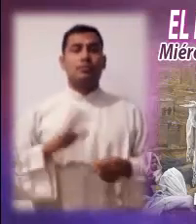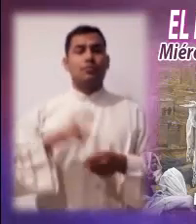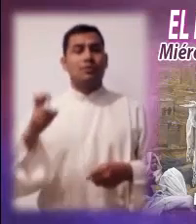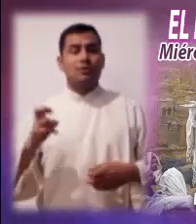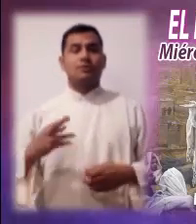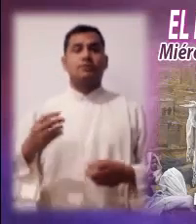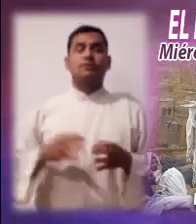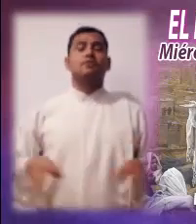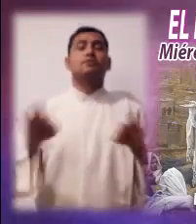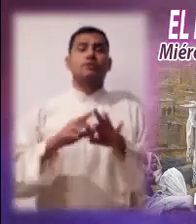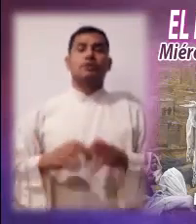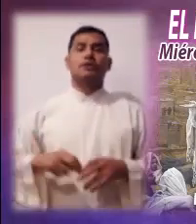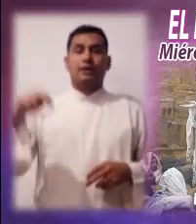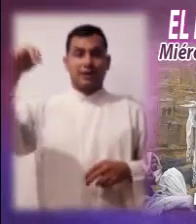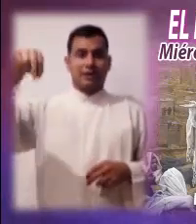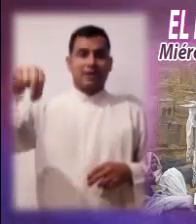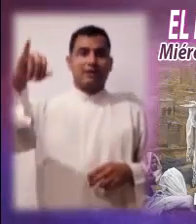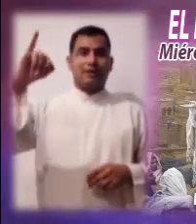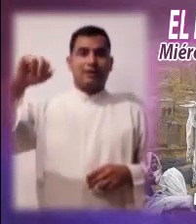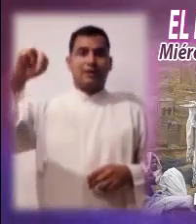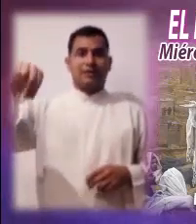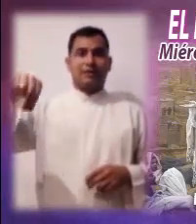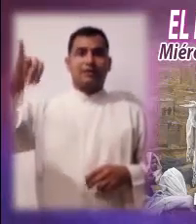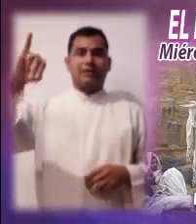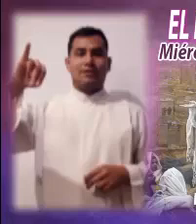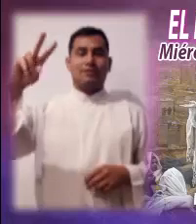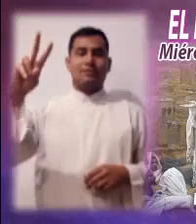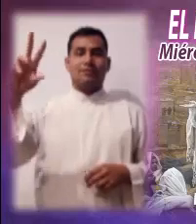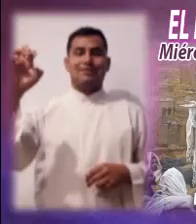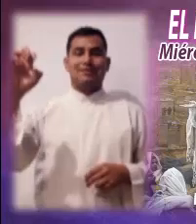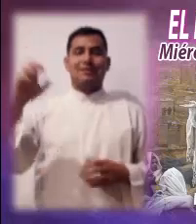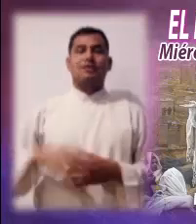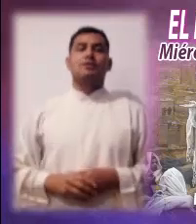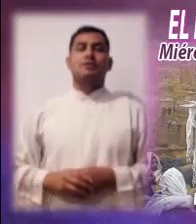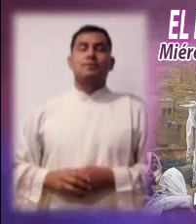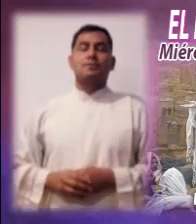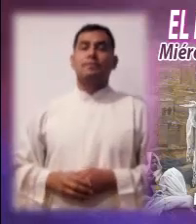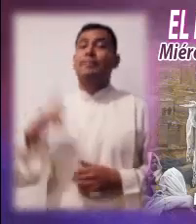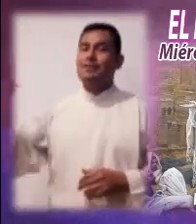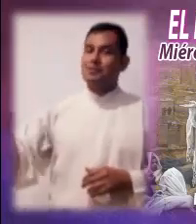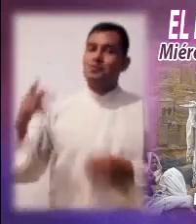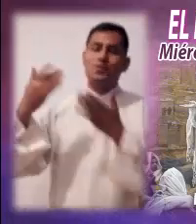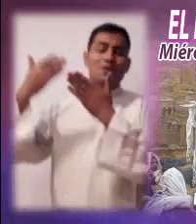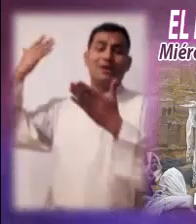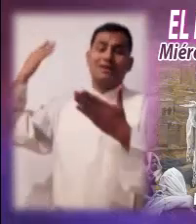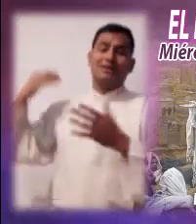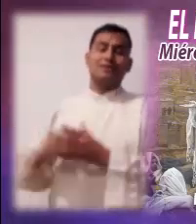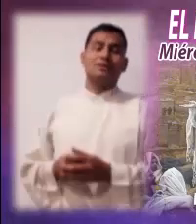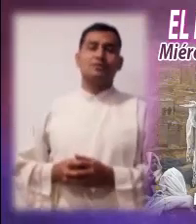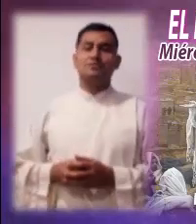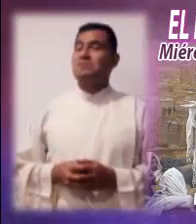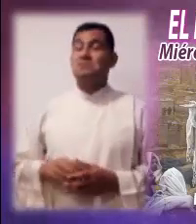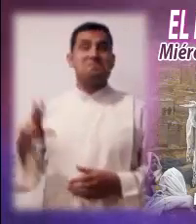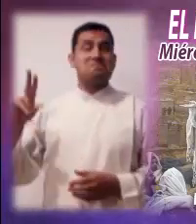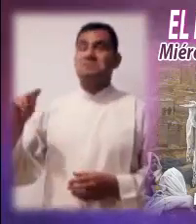Esas que parecen sin importancia. La atención delicada con el pobre, la palabra